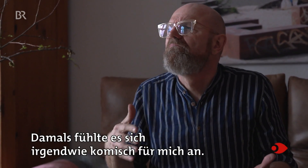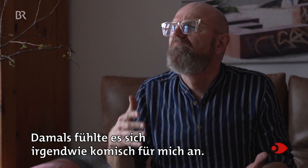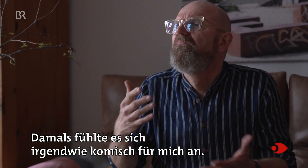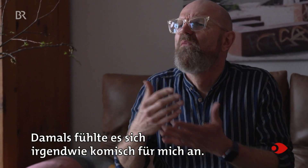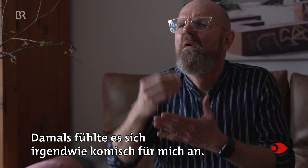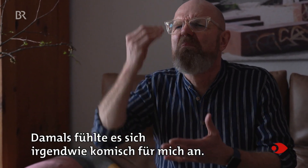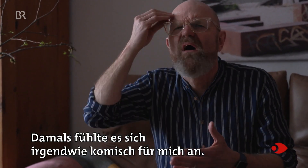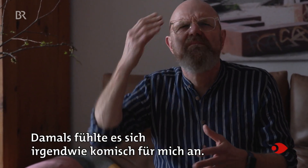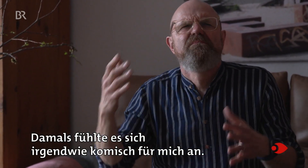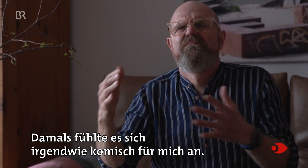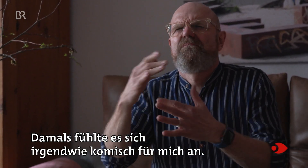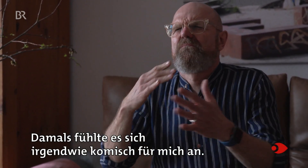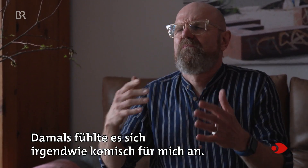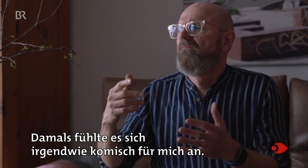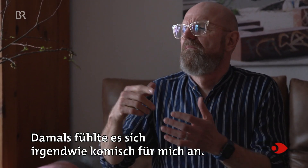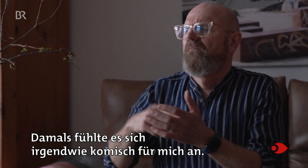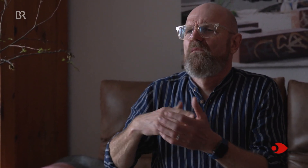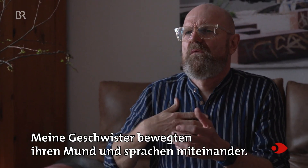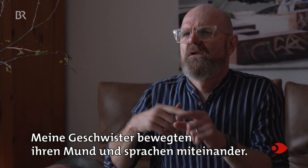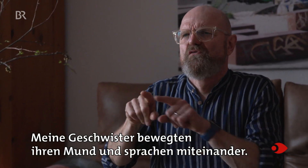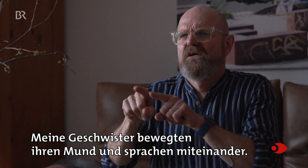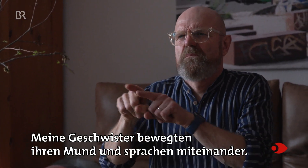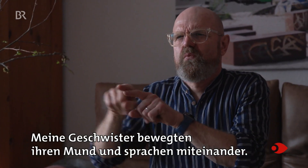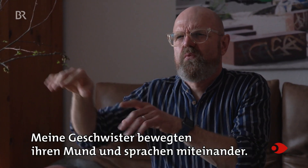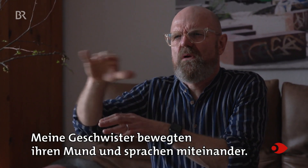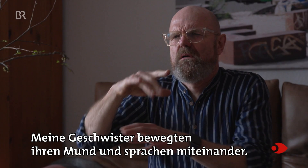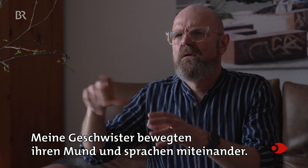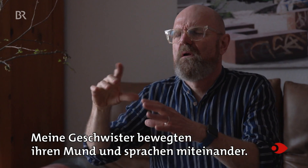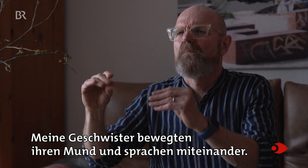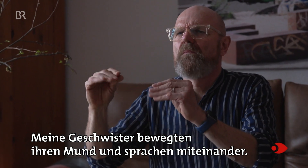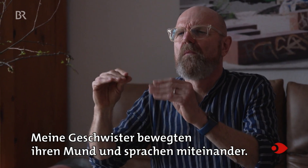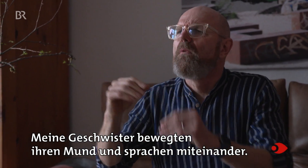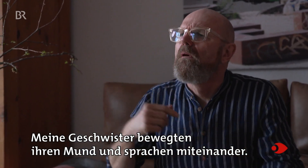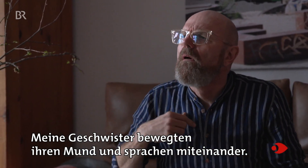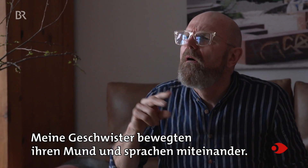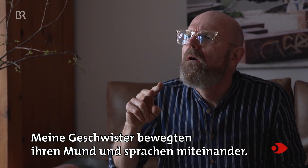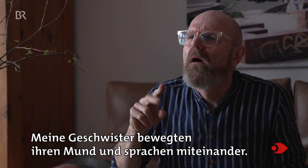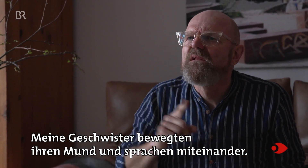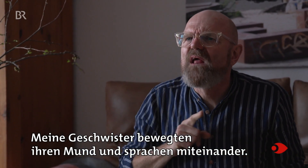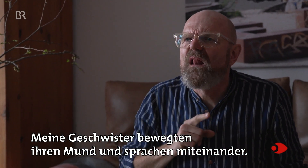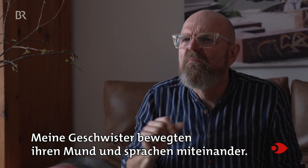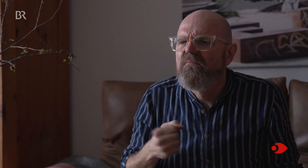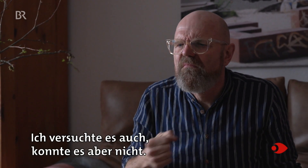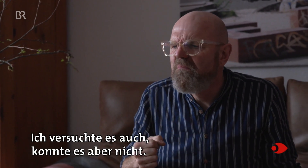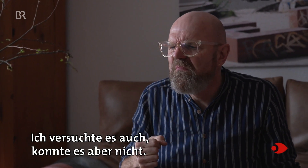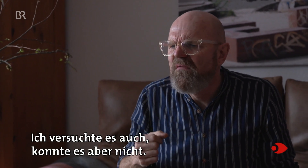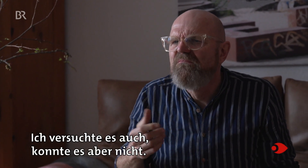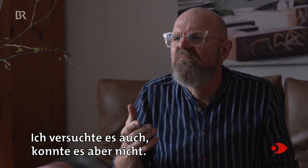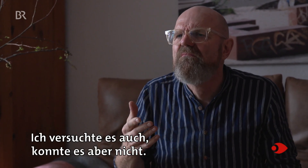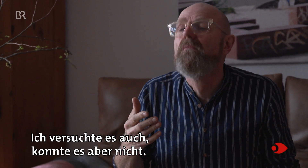Damals fühlte es sich irgendwie komisch für mich an. Meine Geschwister bewegten ihren Mund und sprachen miteinander. Ich versuchte es auch, konnte